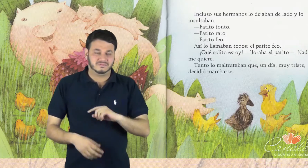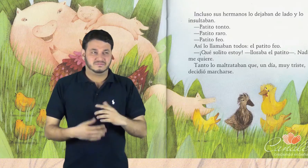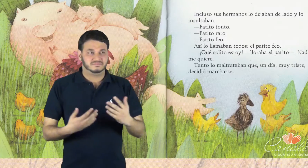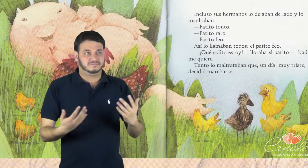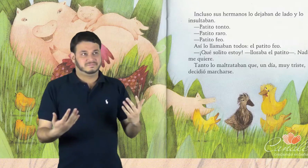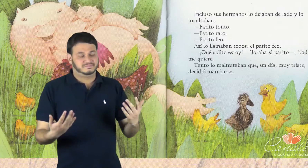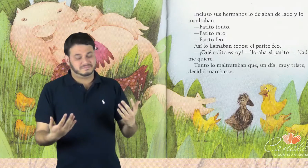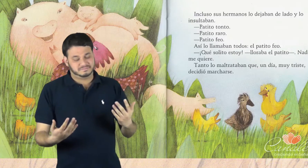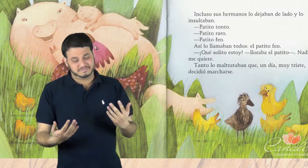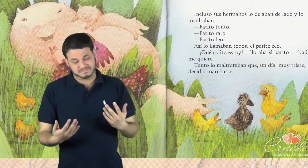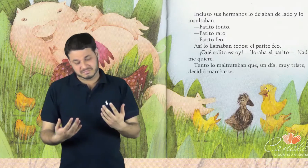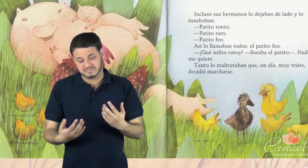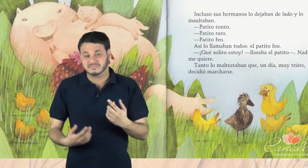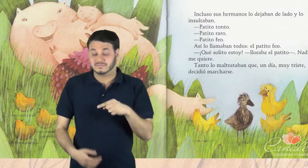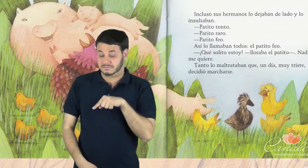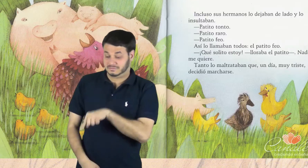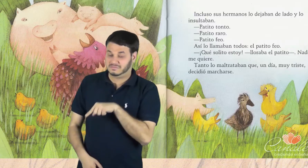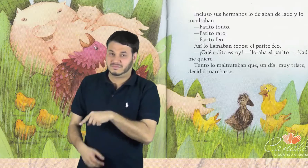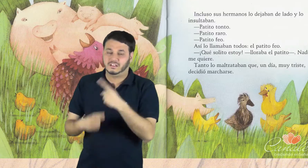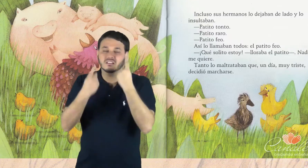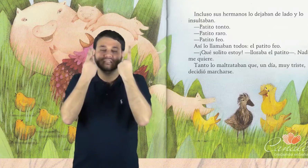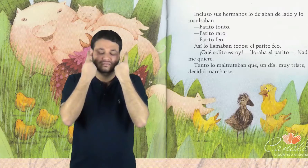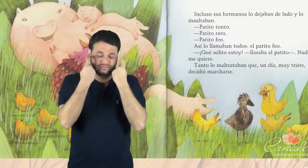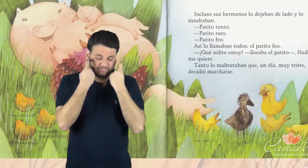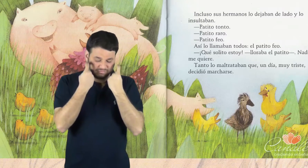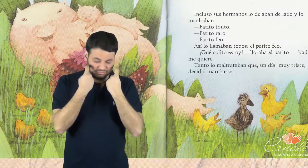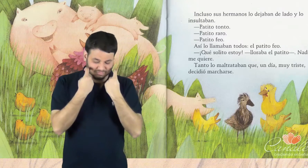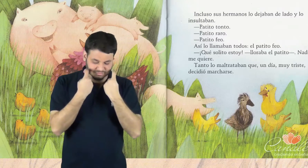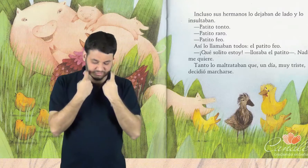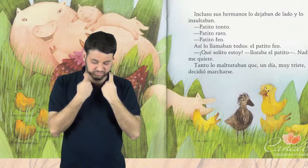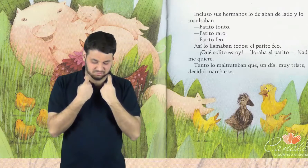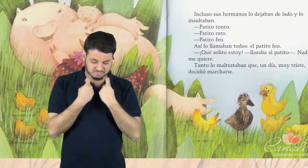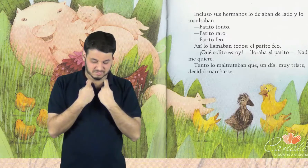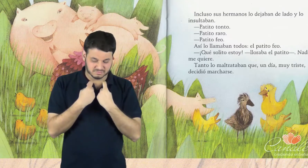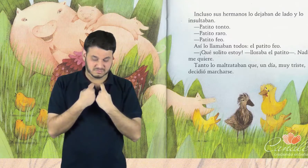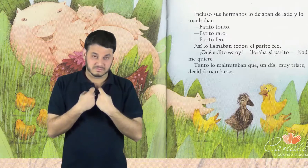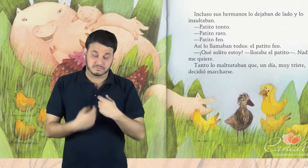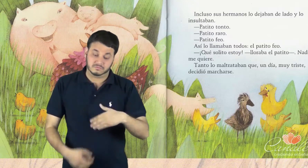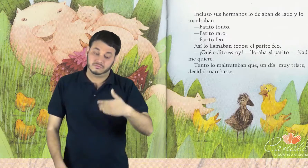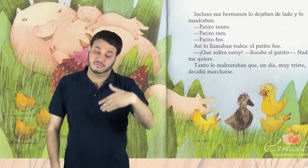que un día muy triste decidió marcharse